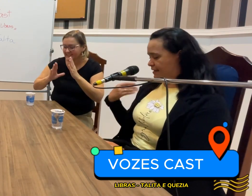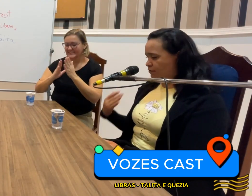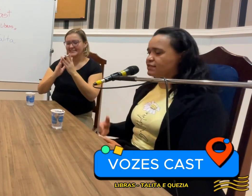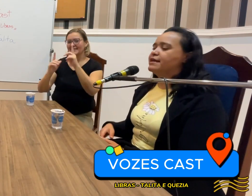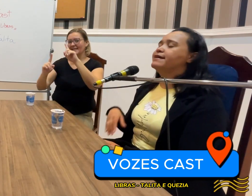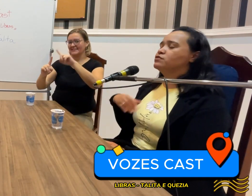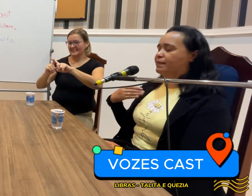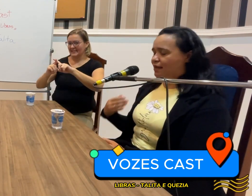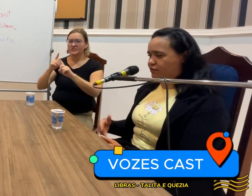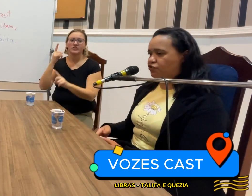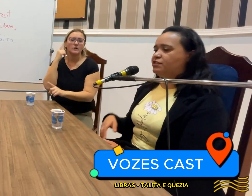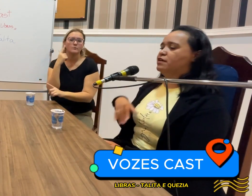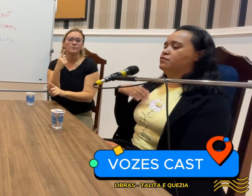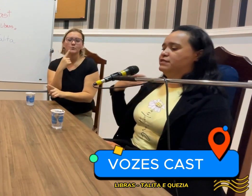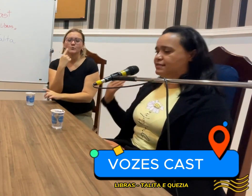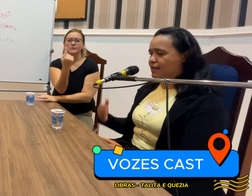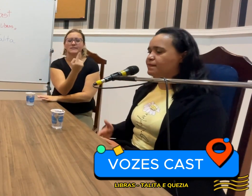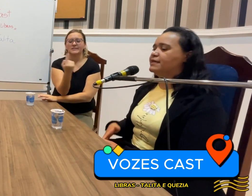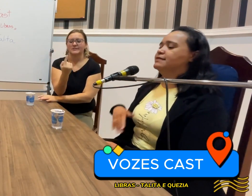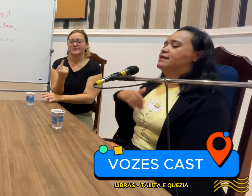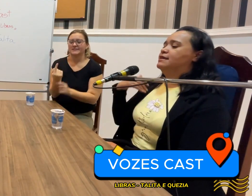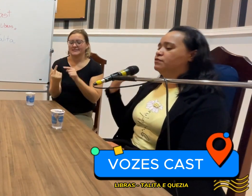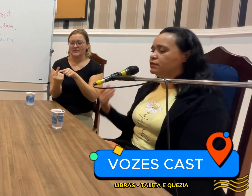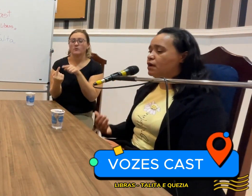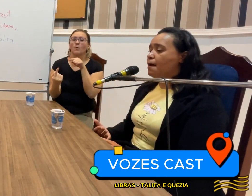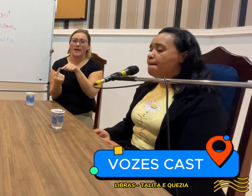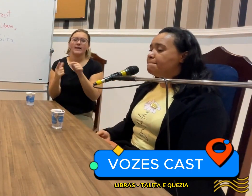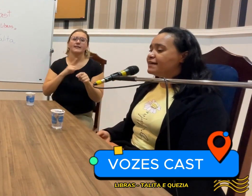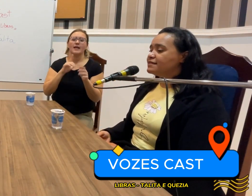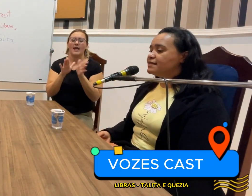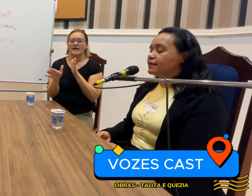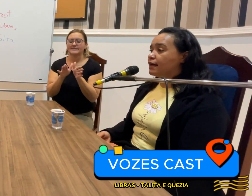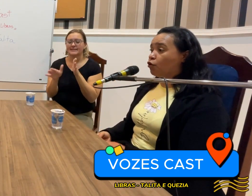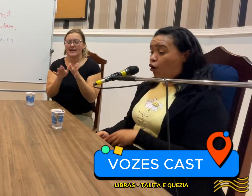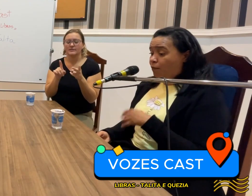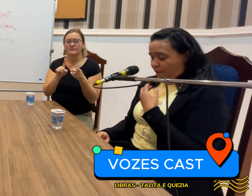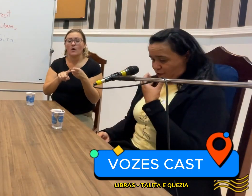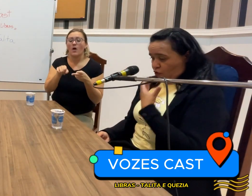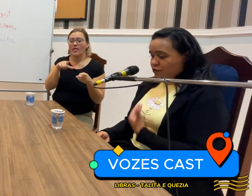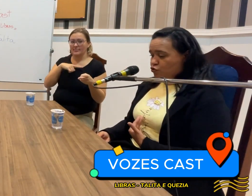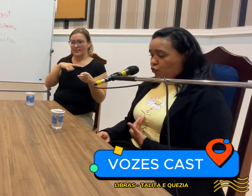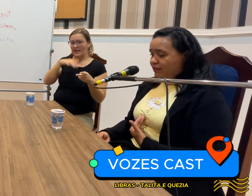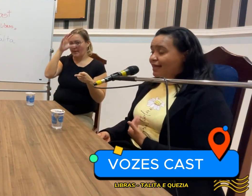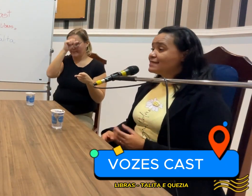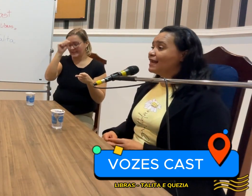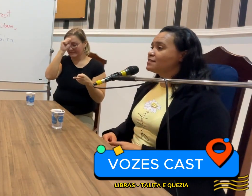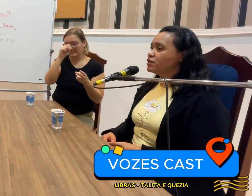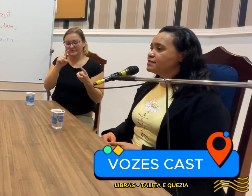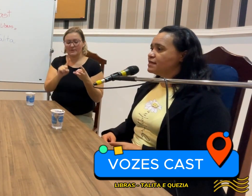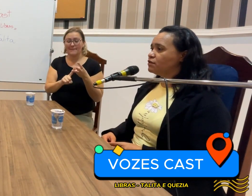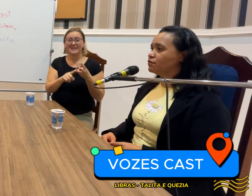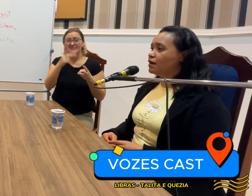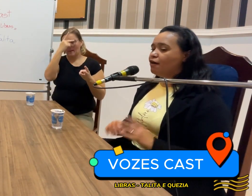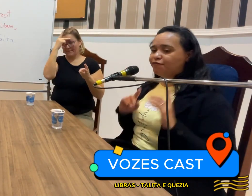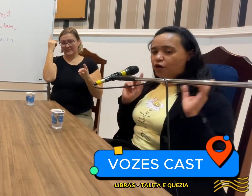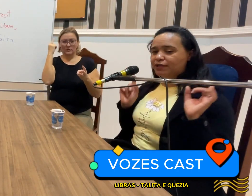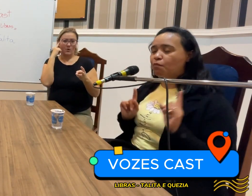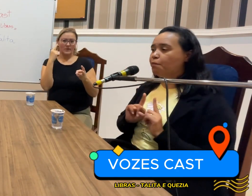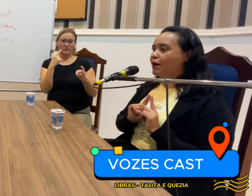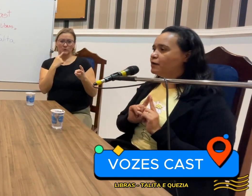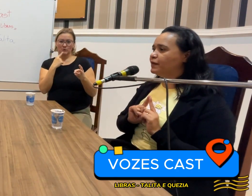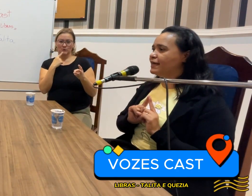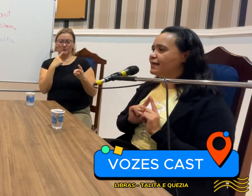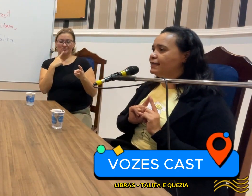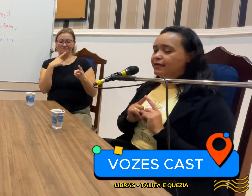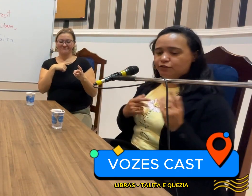Ele está tendo acesso à palavra de Deus, ele está aprendendo. Mas, assim, como pessoa surda, ele está lá sozinho. Falta